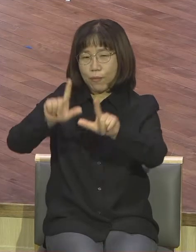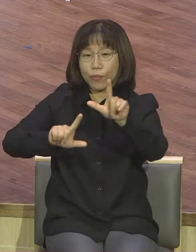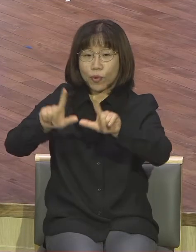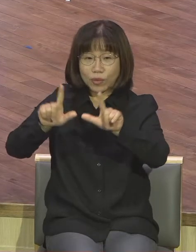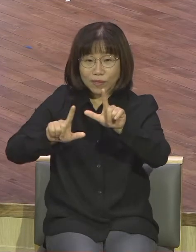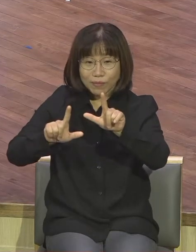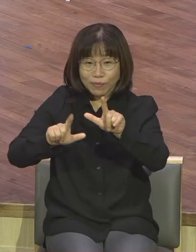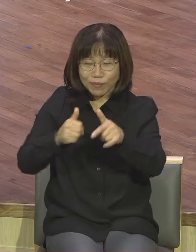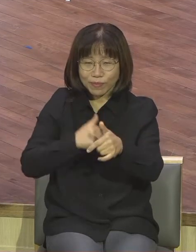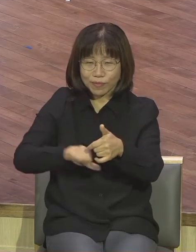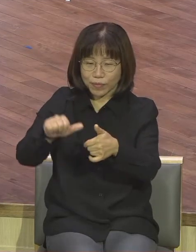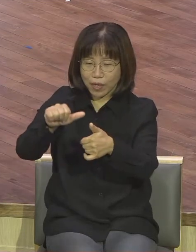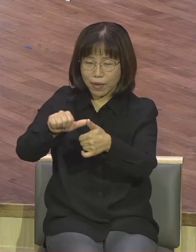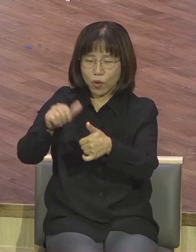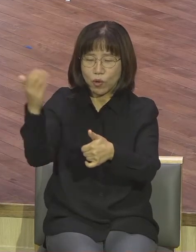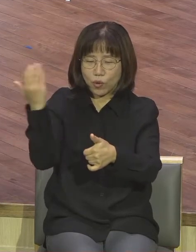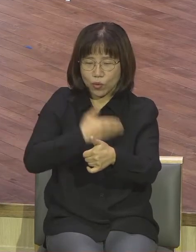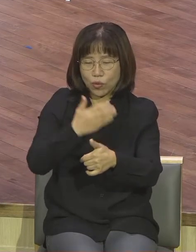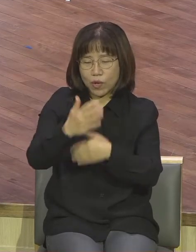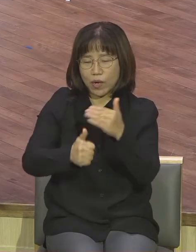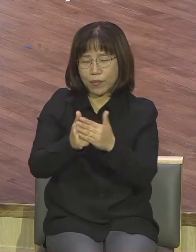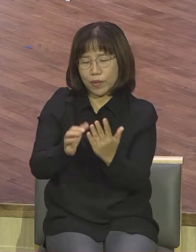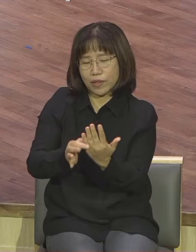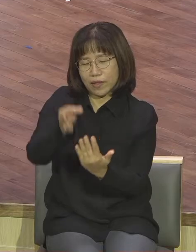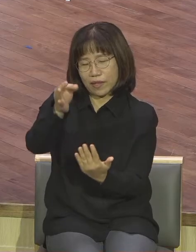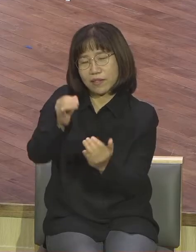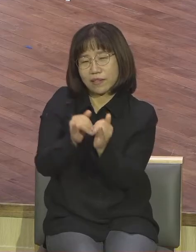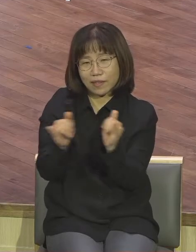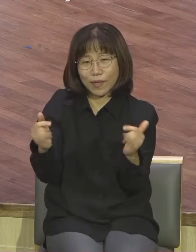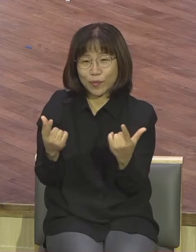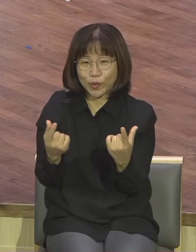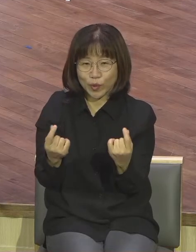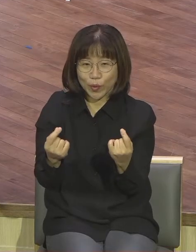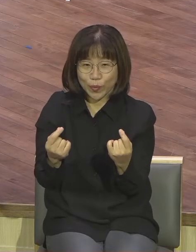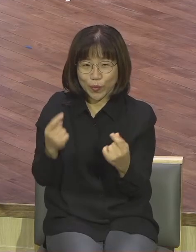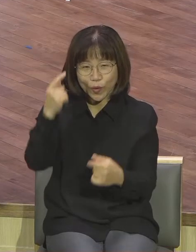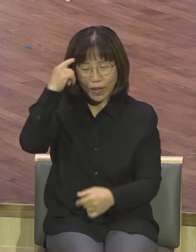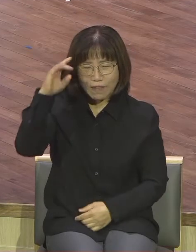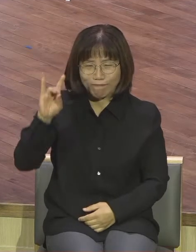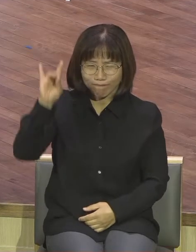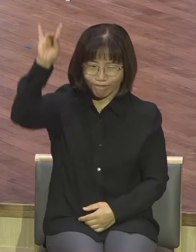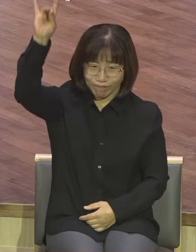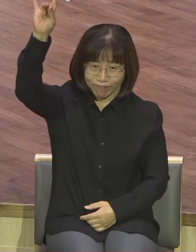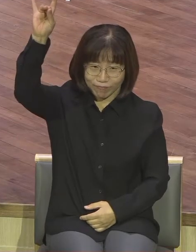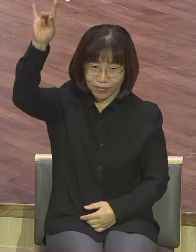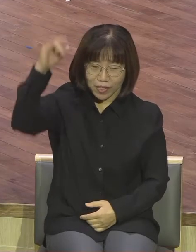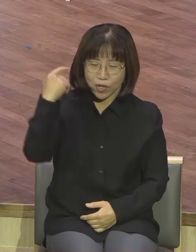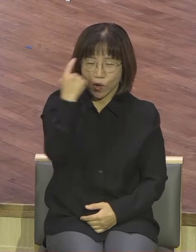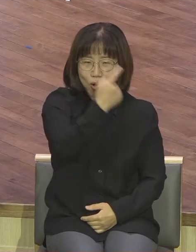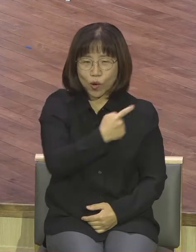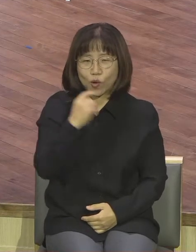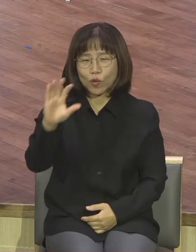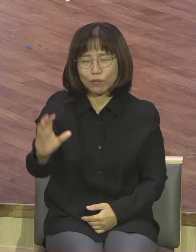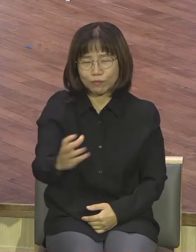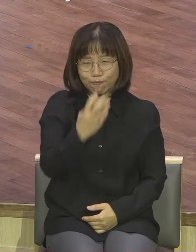하나님이 택하신 사람인 것으로 생각했어요 왜? 키가 크고 용모가 준수했습니다